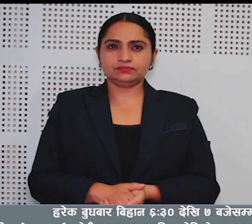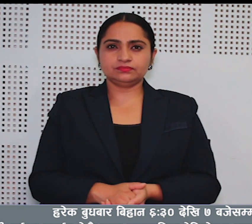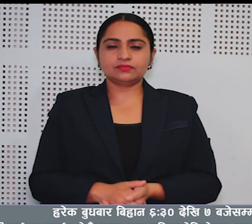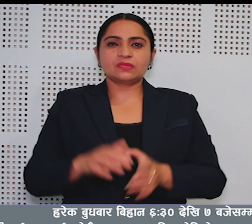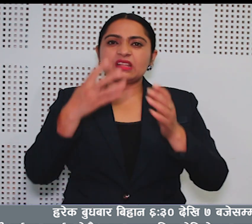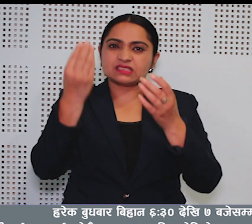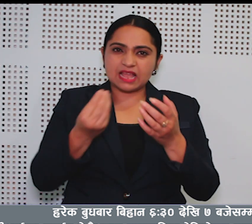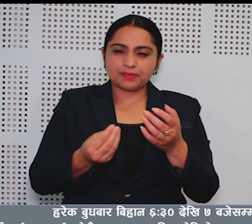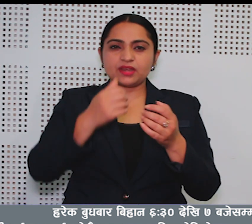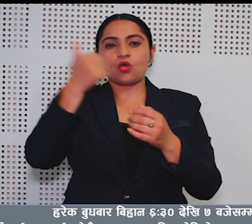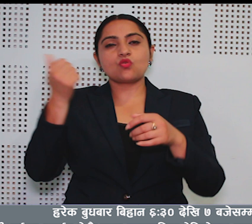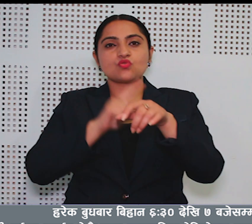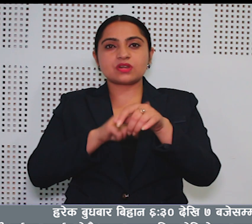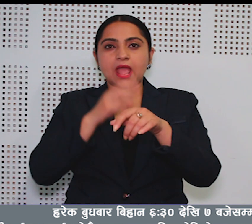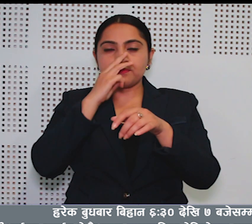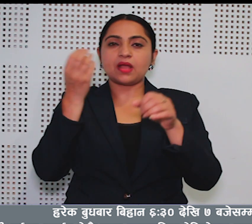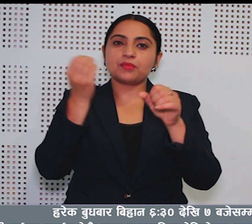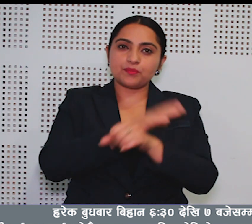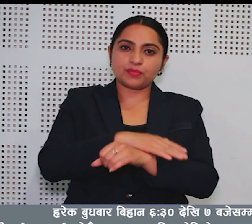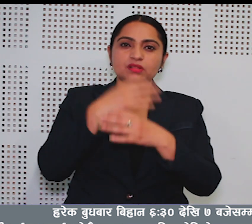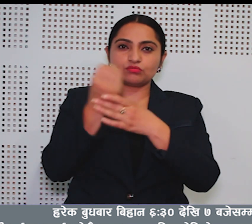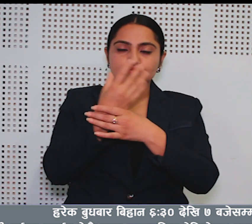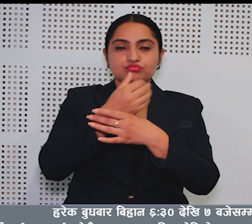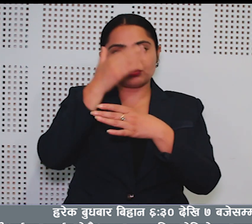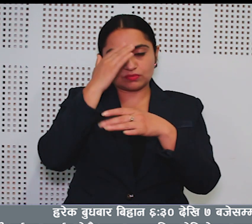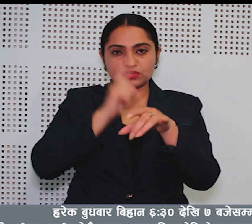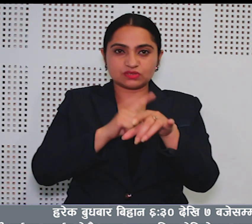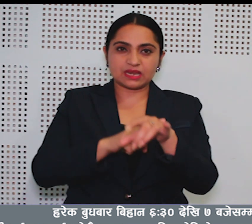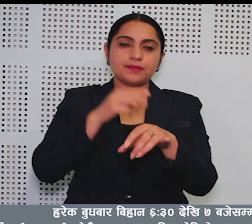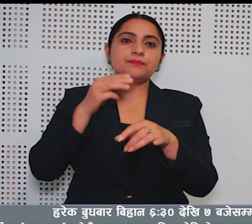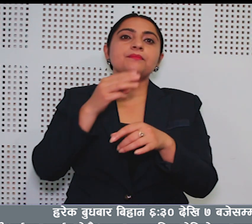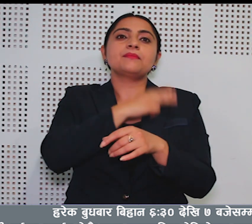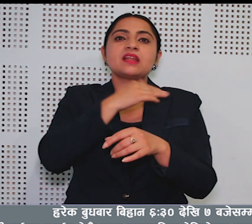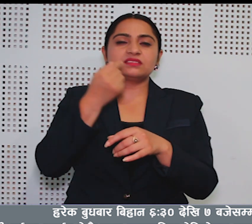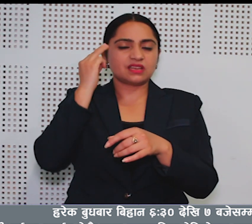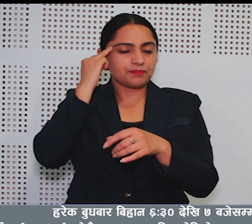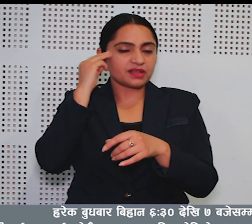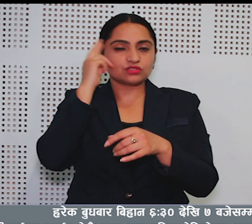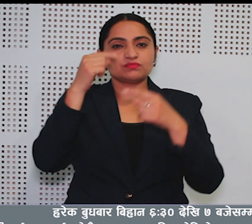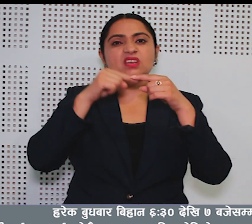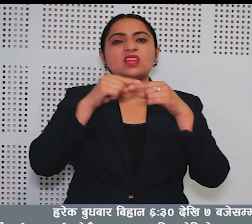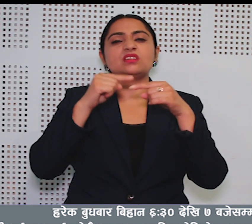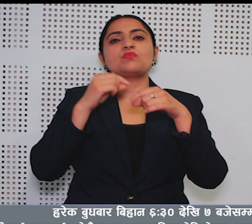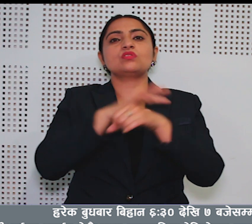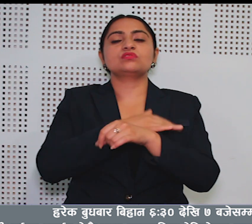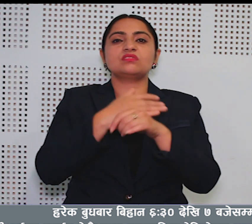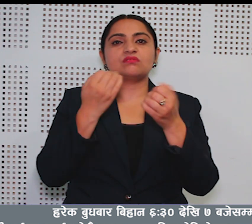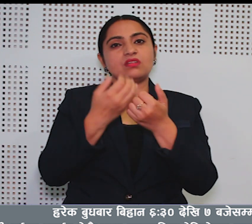सामान्यतया अन्य समयमा भन्दा विपदका समयमा मानिसलाई मानसिक रूपमा नकारात्मक प्रभाव परिरहेको हुन्छ। यो कुरा